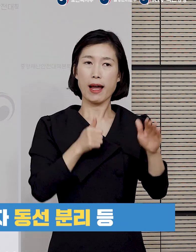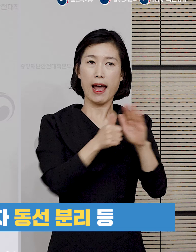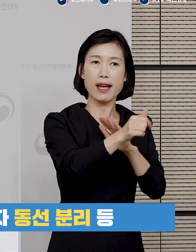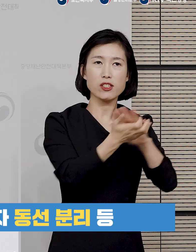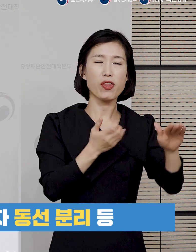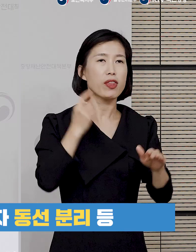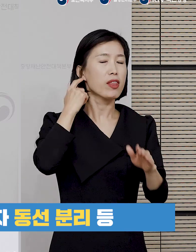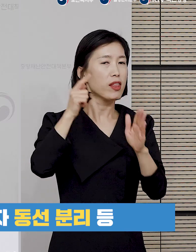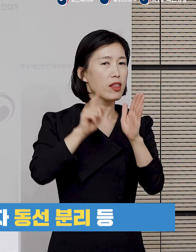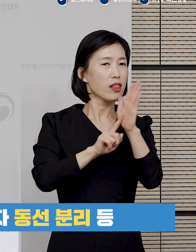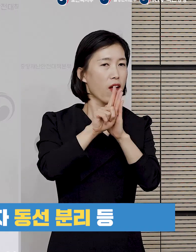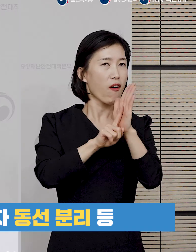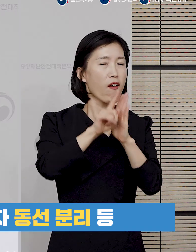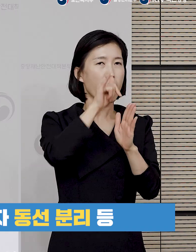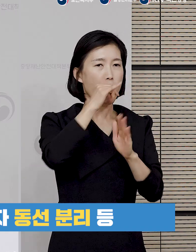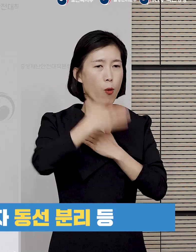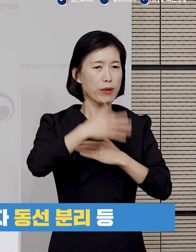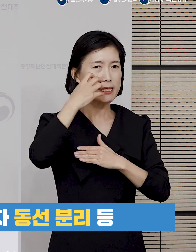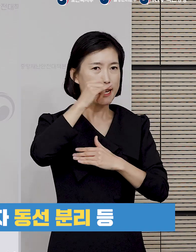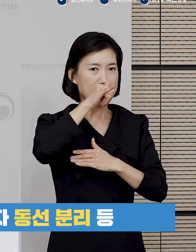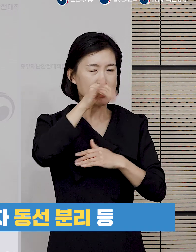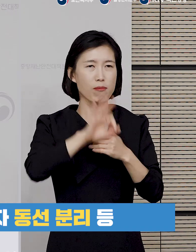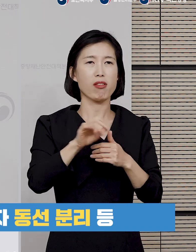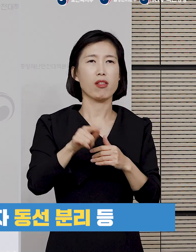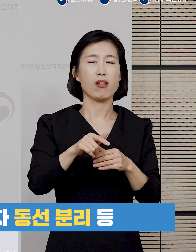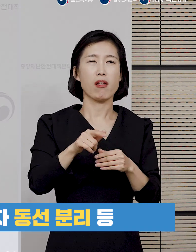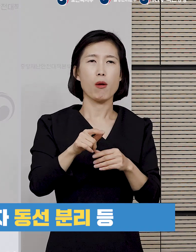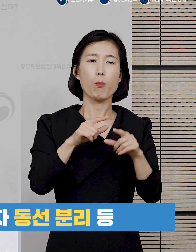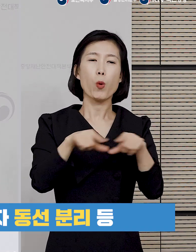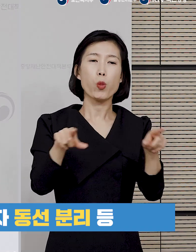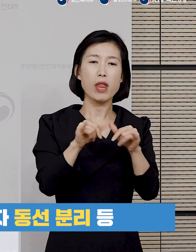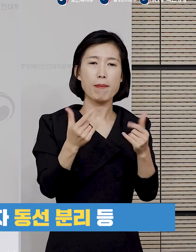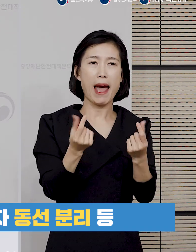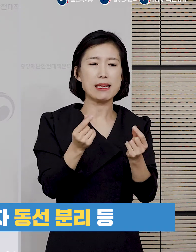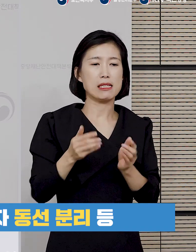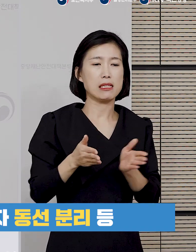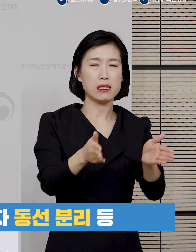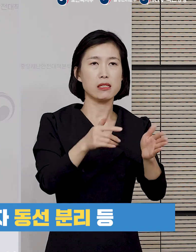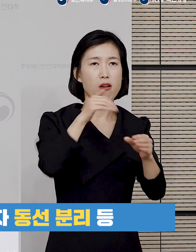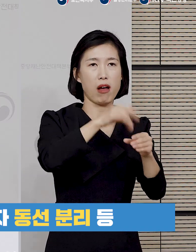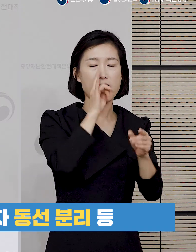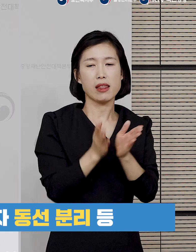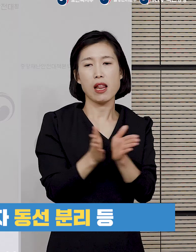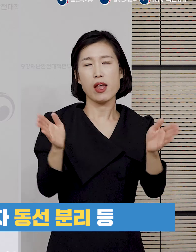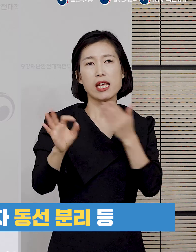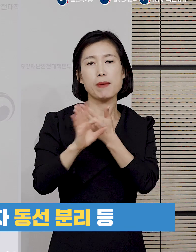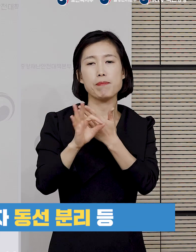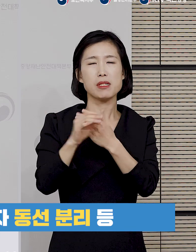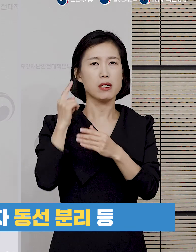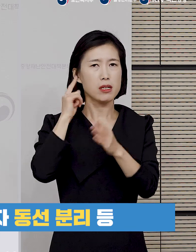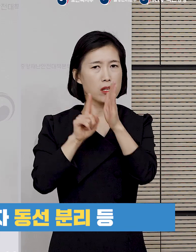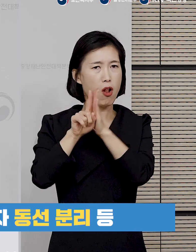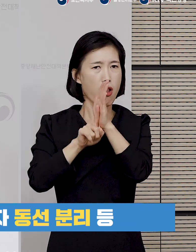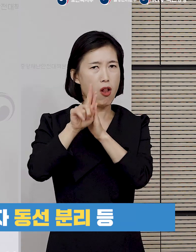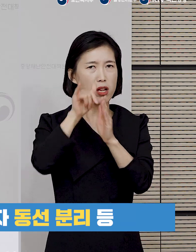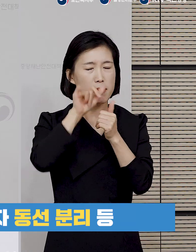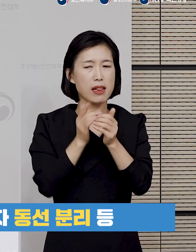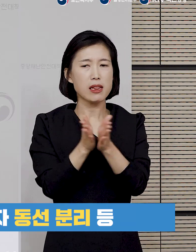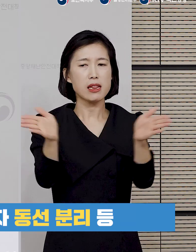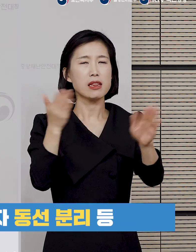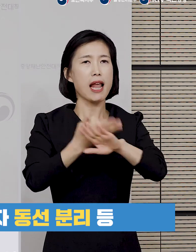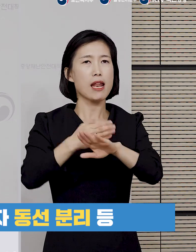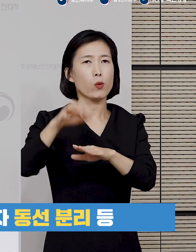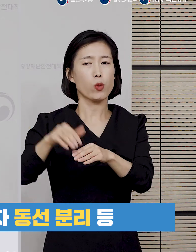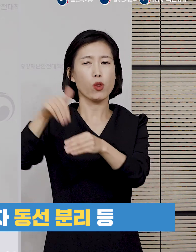투표소 진입시 에 반려 체크를 통해서 이상 증상이 있는 투표권 자는 일반인과 동선이 분리된 별도 임시